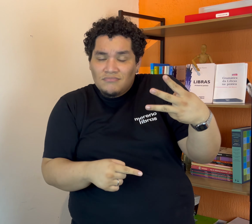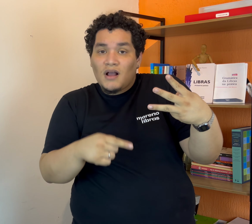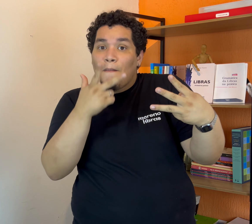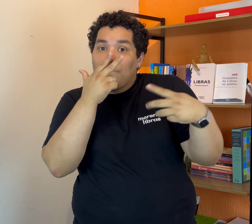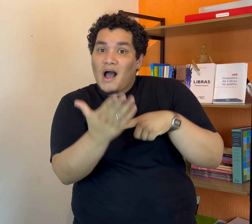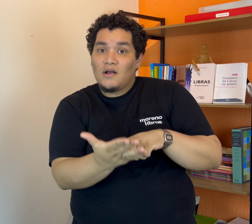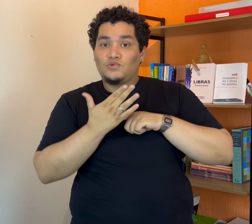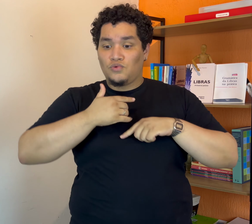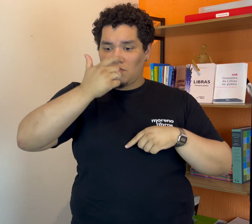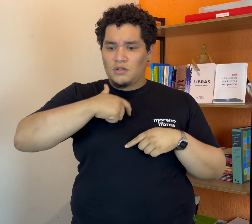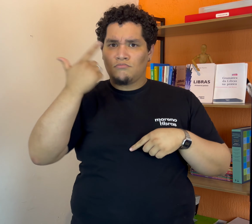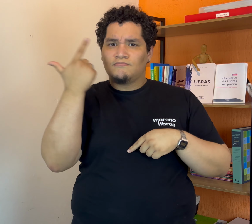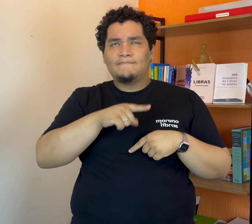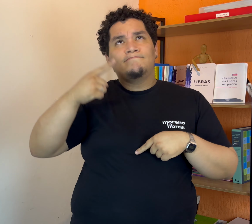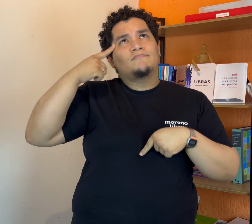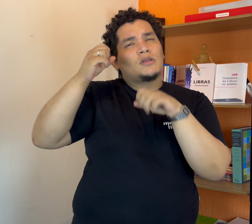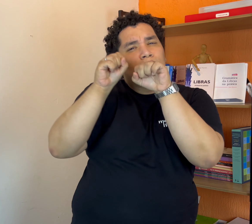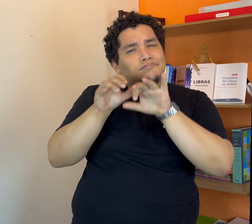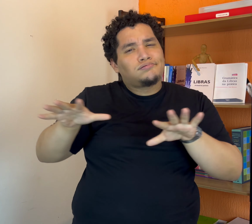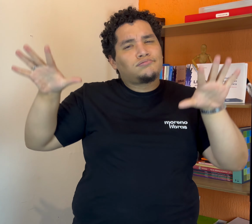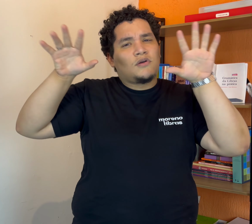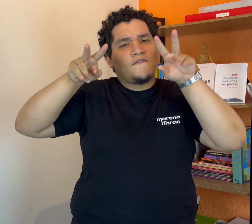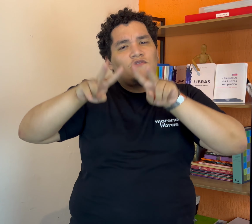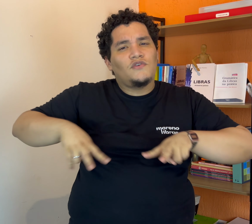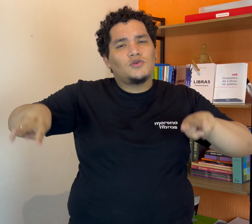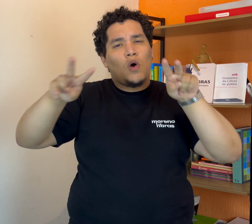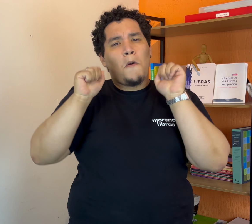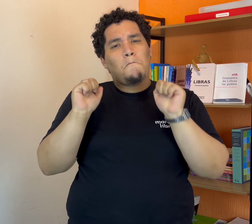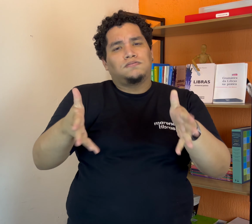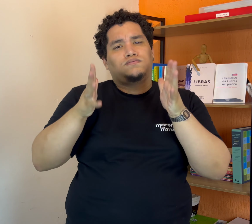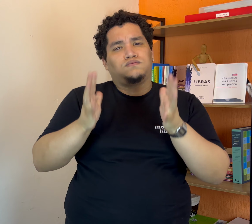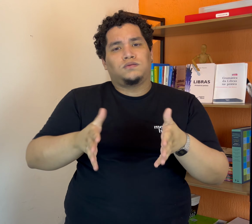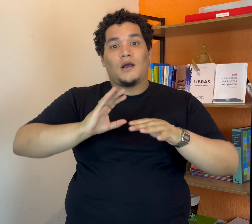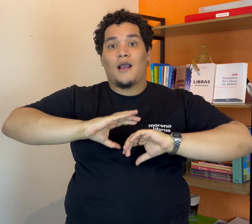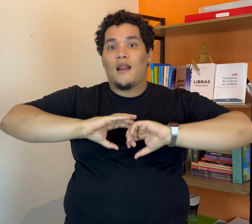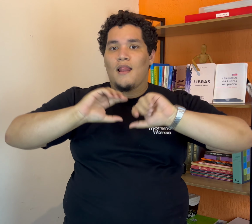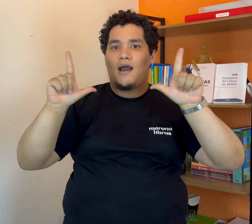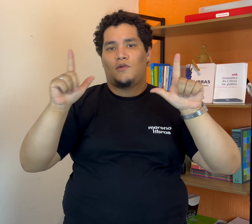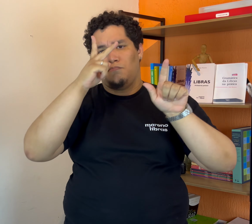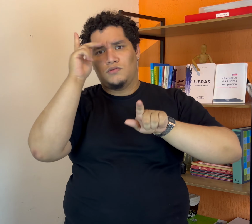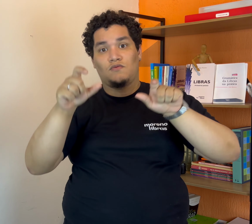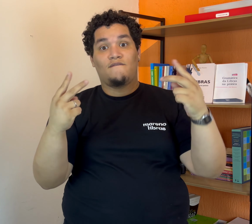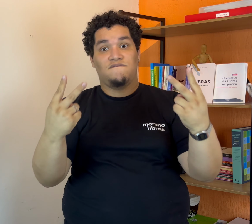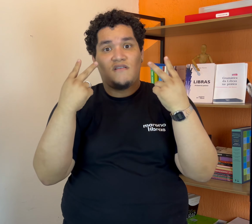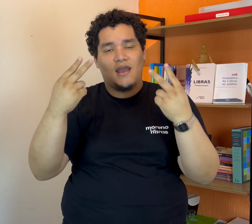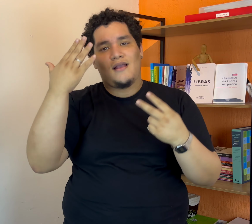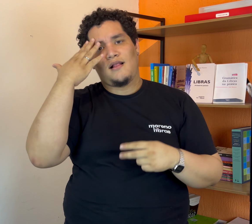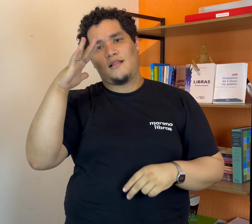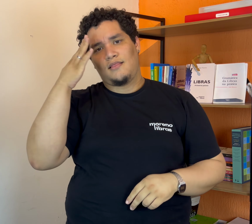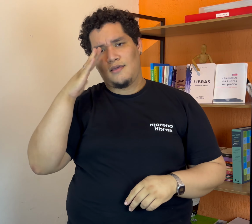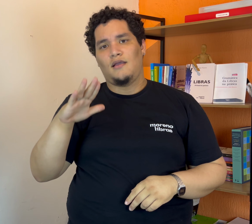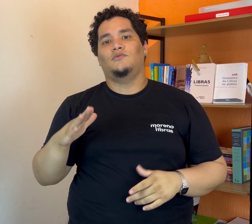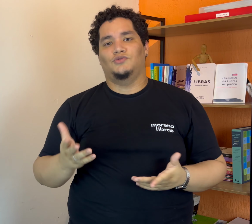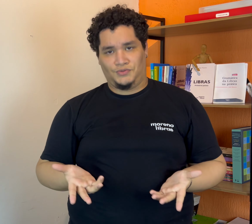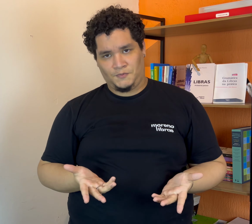coisas precisam ser respondidas para que eu consiga passar para as minhas mãos algo muito mais claro para as pessoas que vão observar aquilo que eu estou